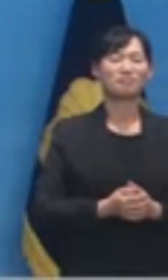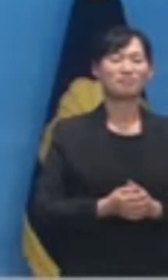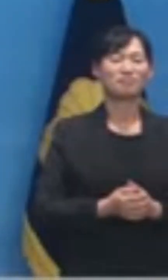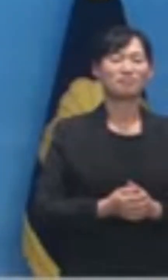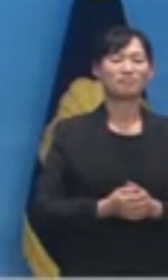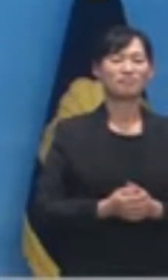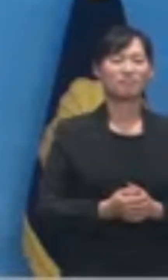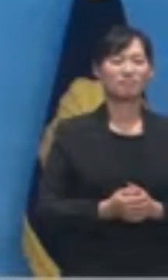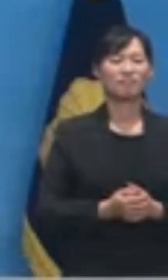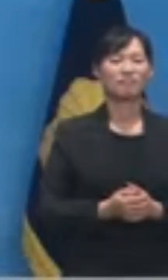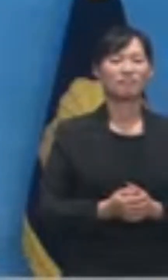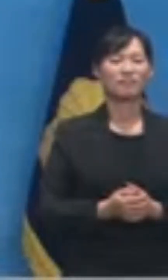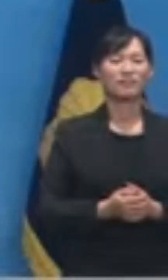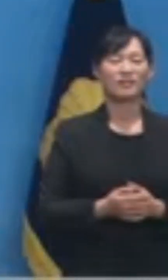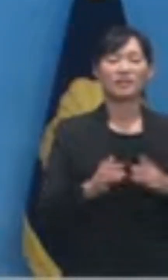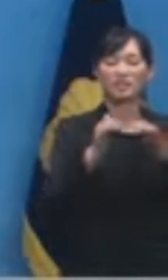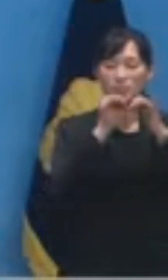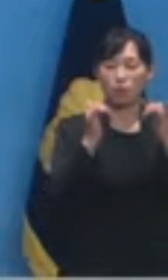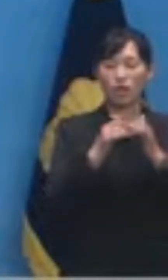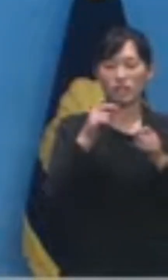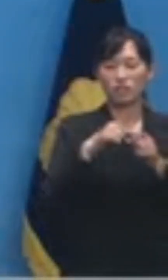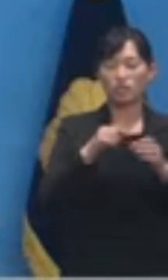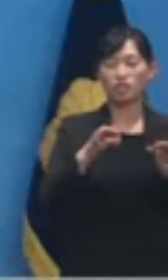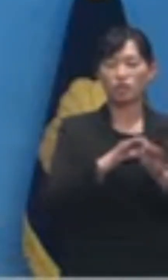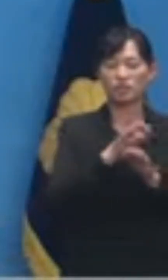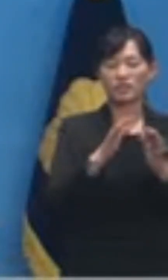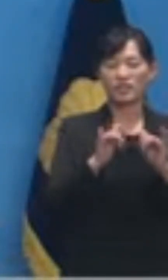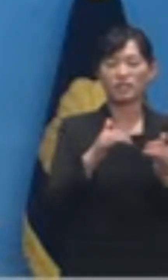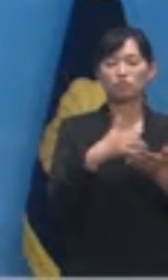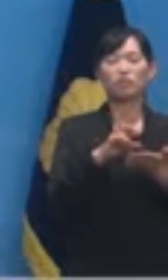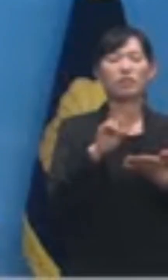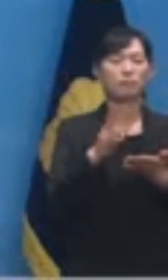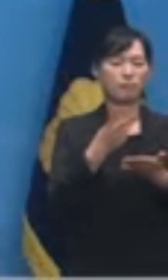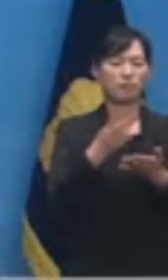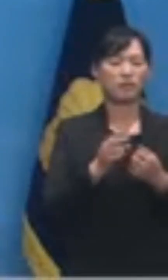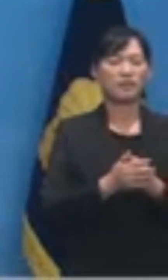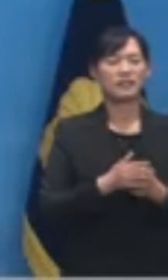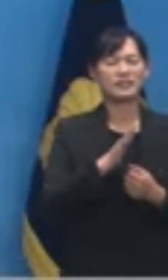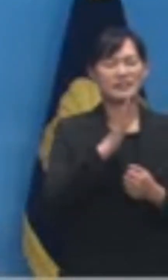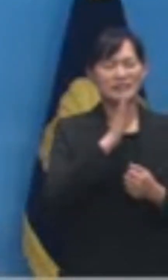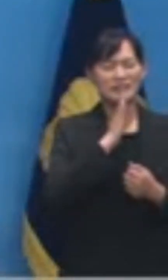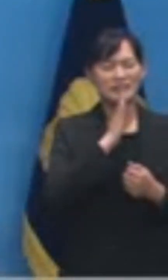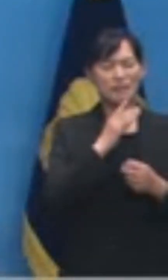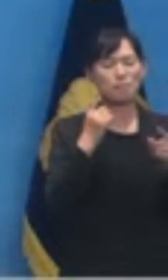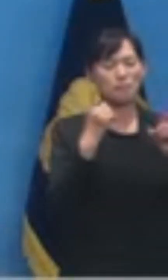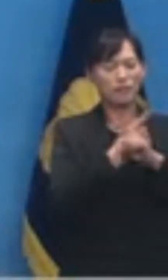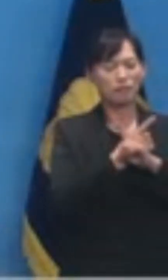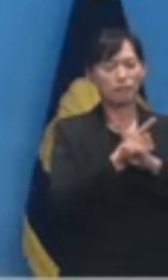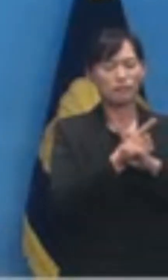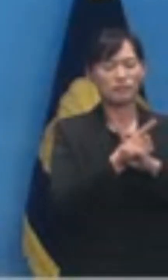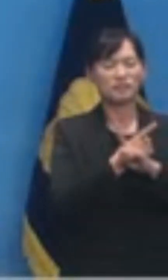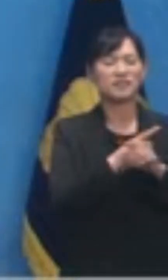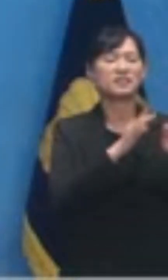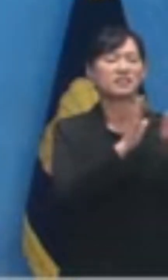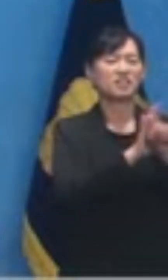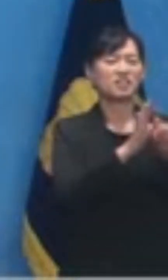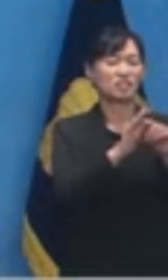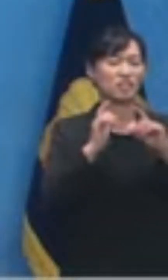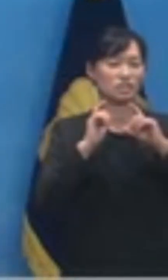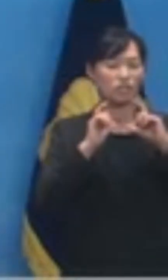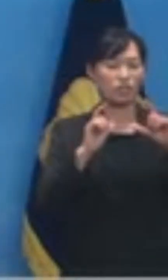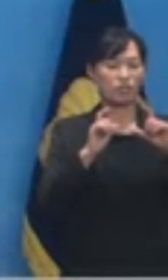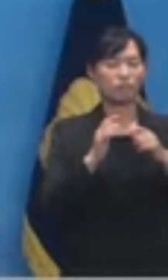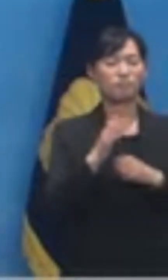그러면 우리 사회적경제인 200명 기본자료 시민의 삶을 진짜 바꿀 이재명 후보 지지 선언문을 우리